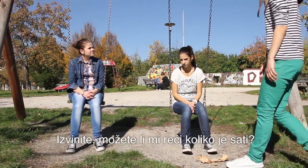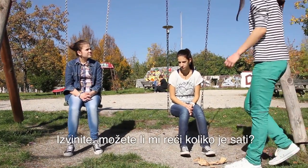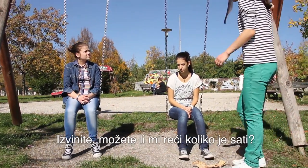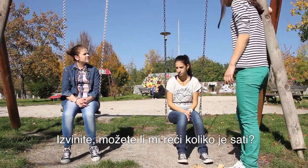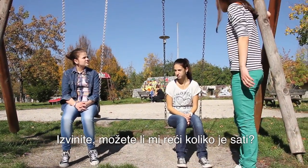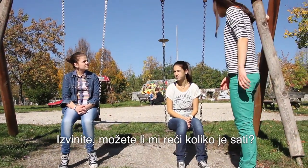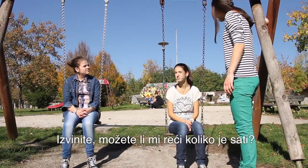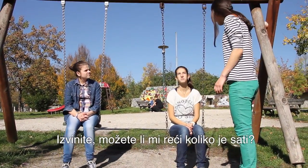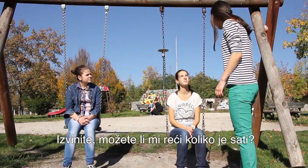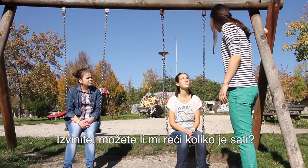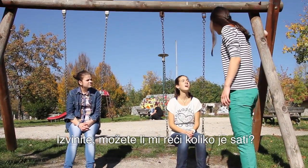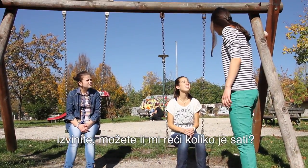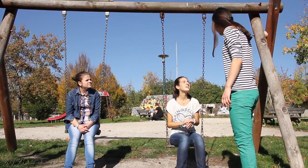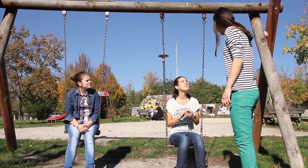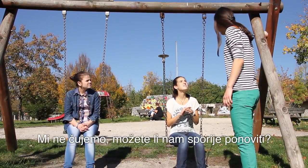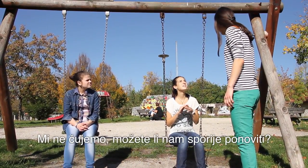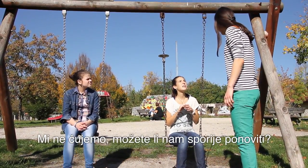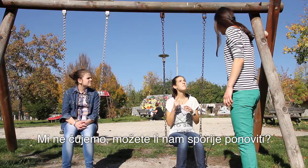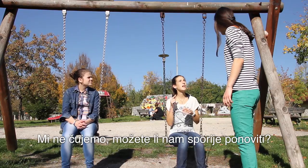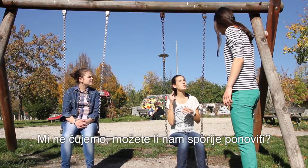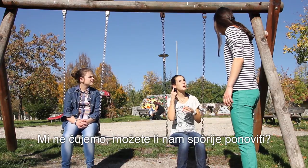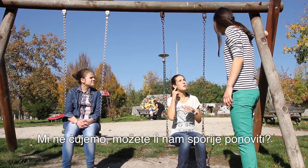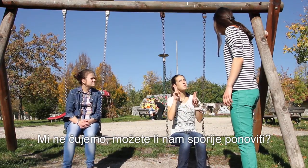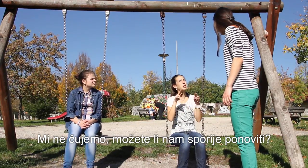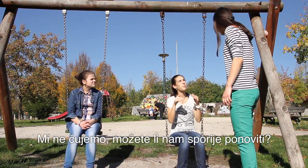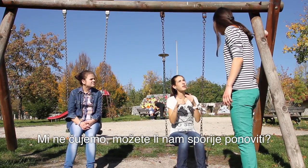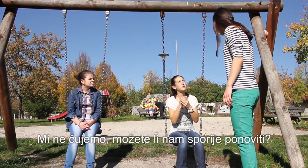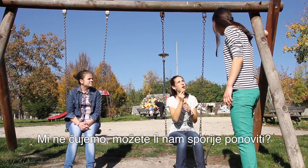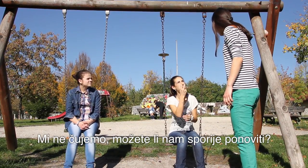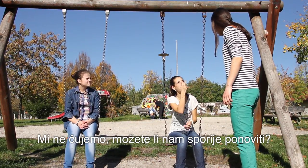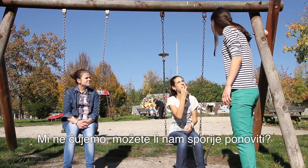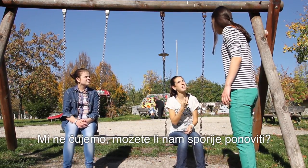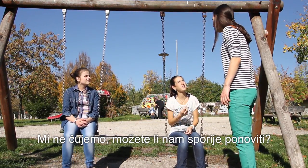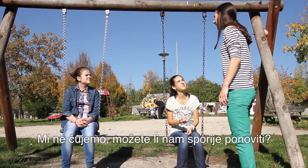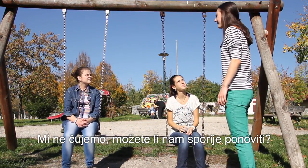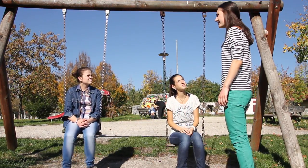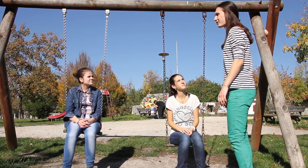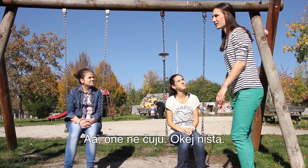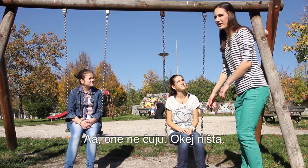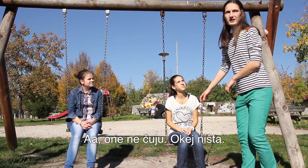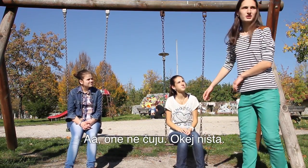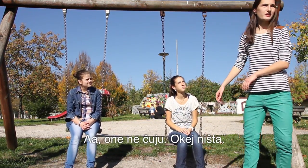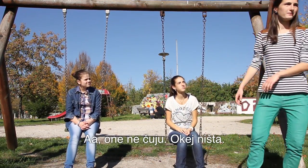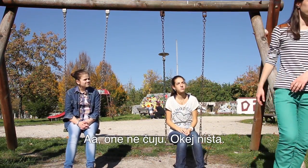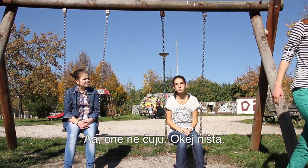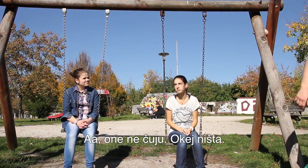Vinite, možete mi reći koliko je sati? Mi ne čujemo, možete li nam par repa naviti? A ona ne čuje, okej, ništa.